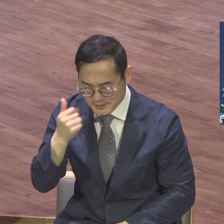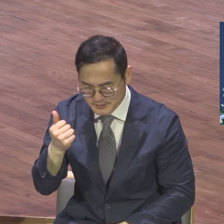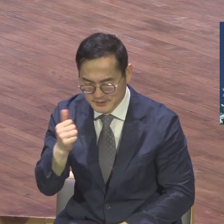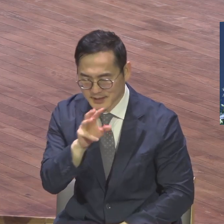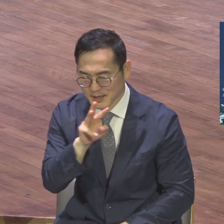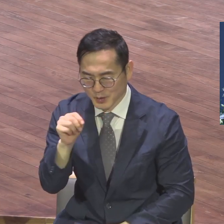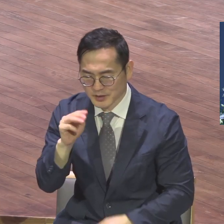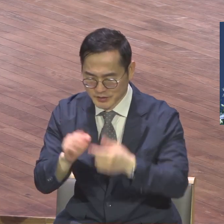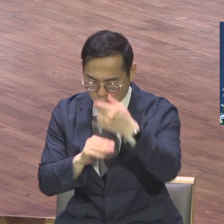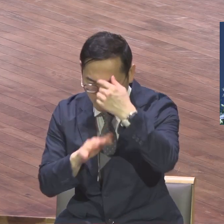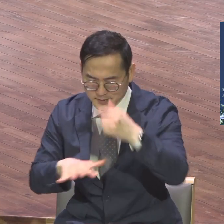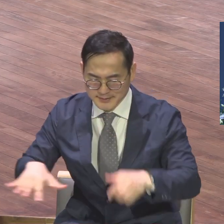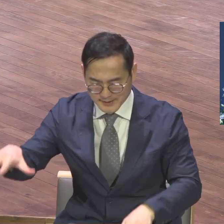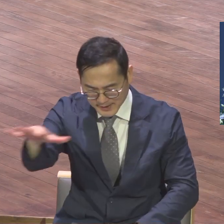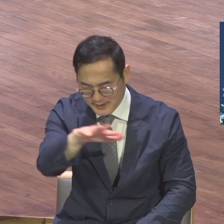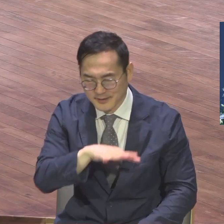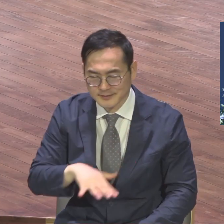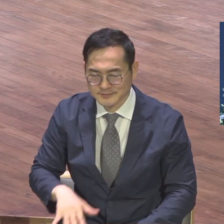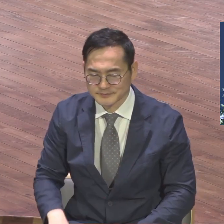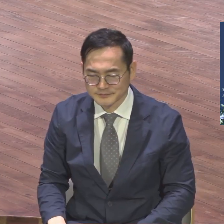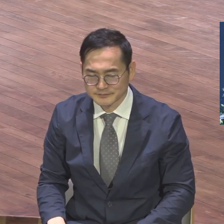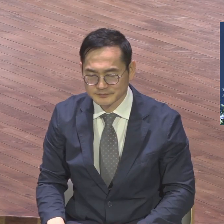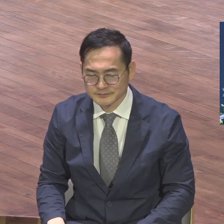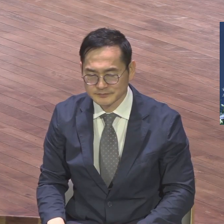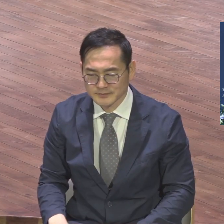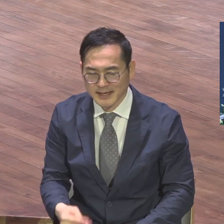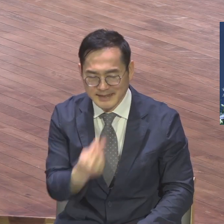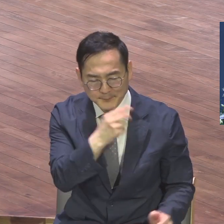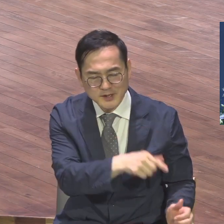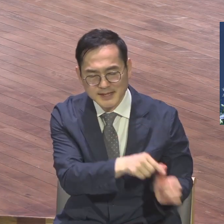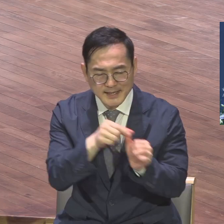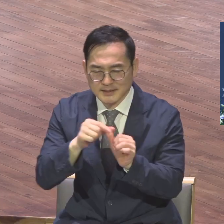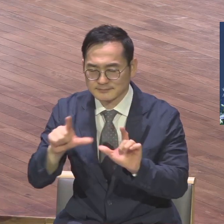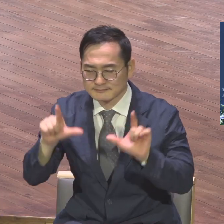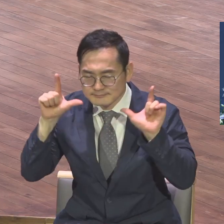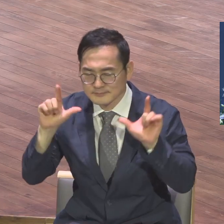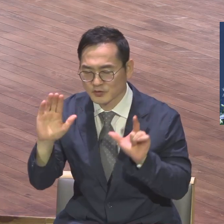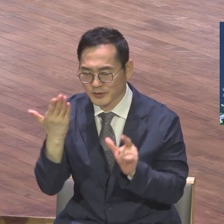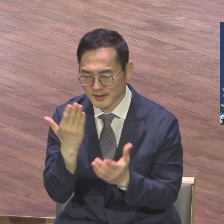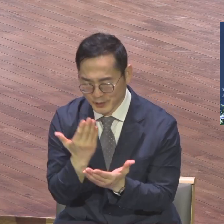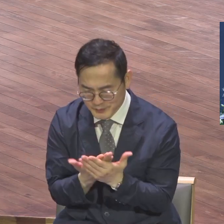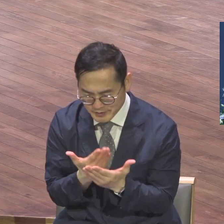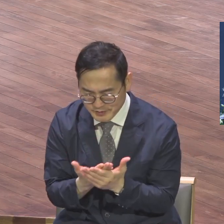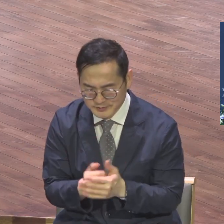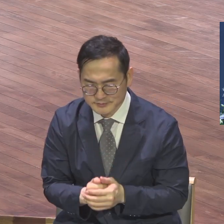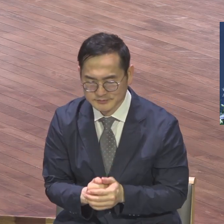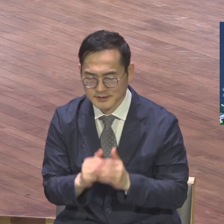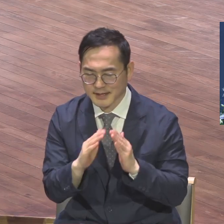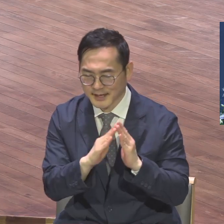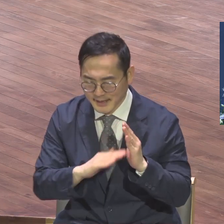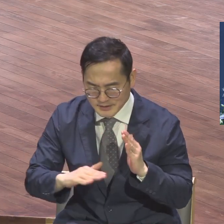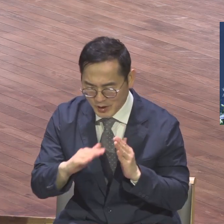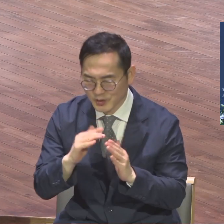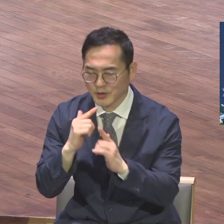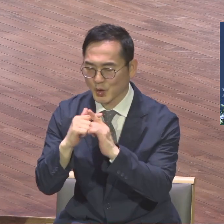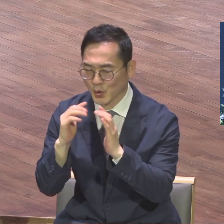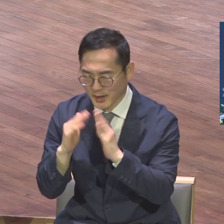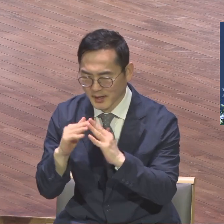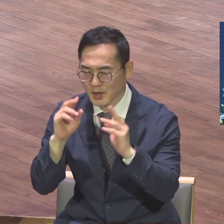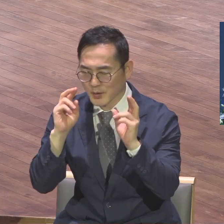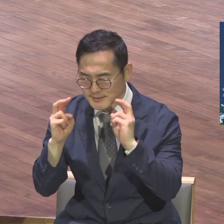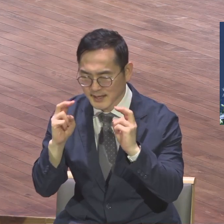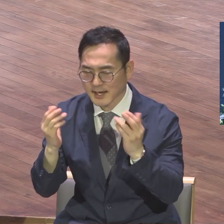이 예원 공동체를 살리는 주역들이 되게 하여 주옵소서. 가정과 교회와